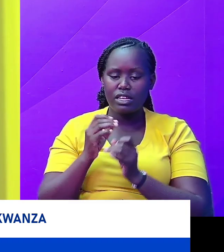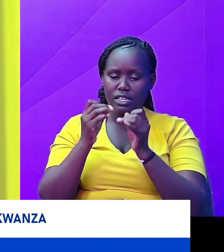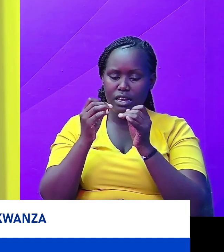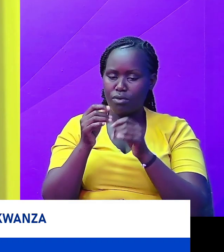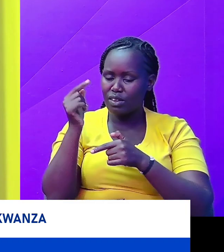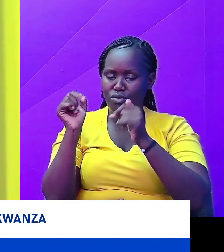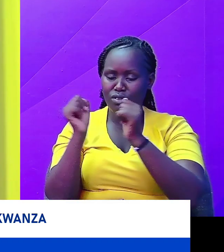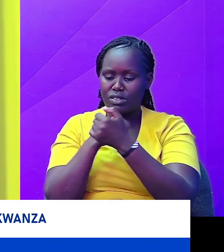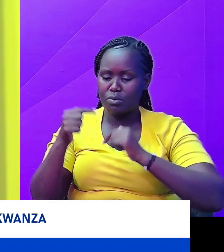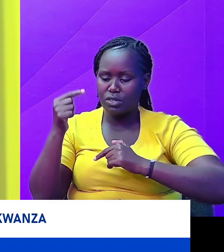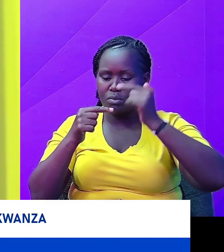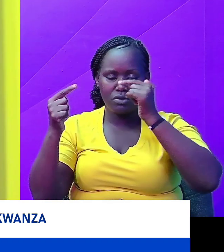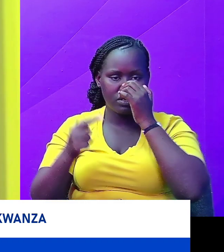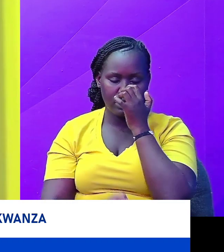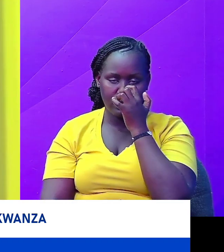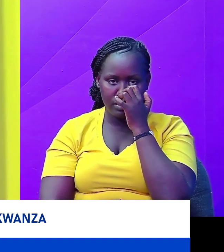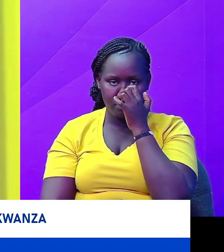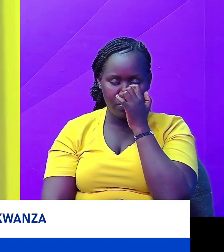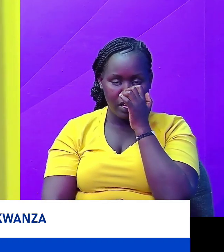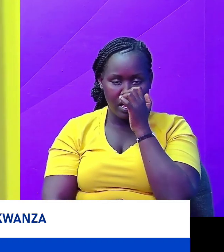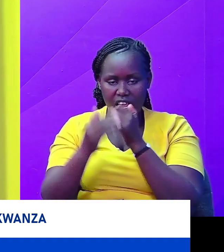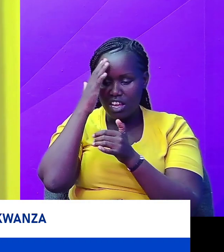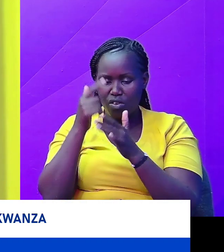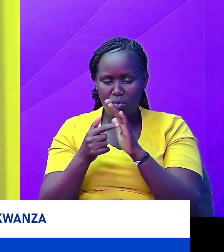wasingefanikiwa, walishajua aibu